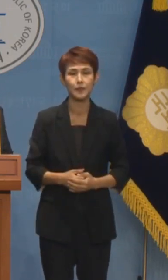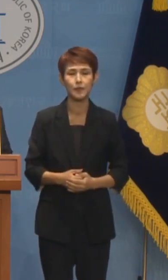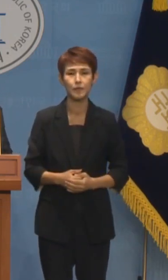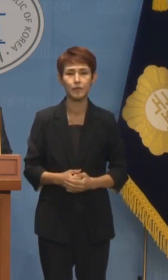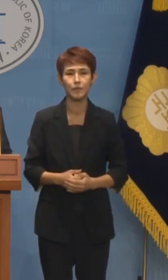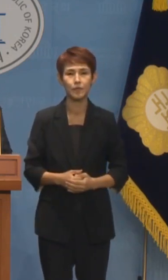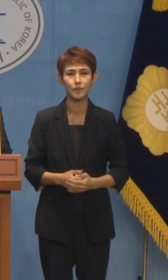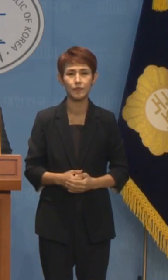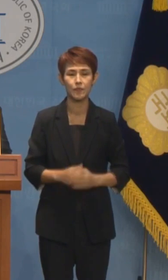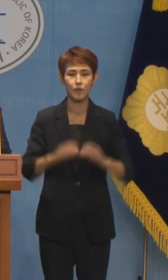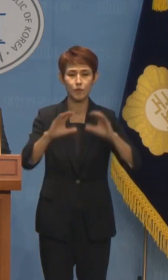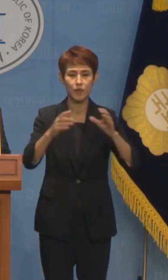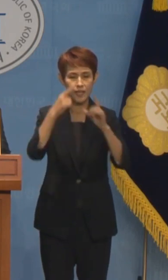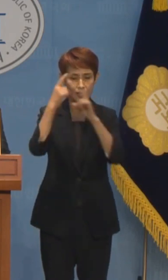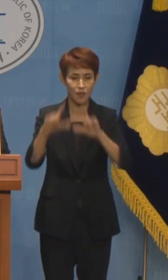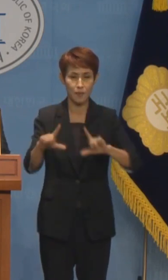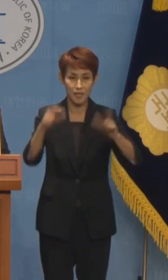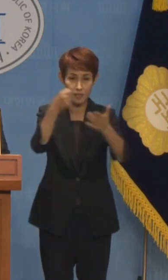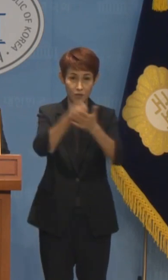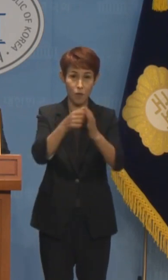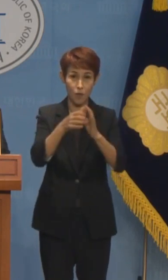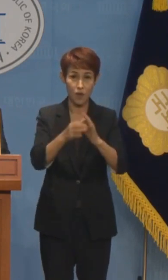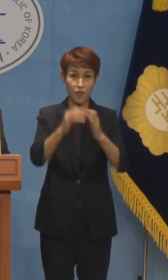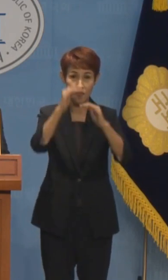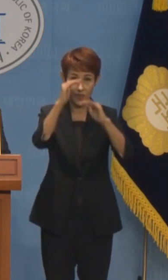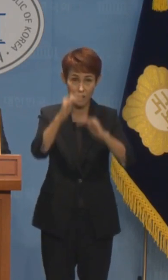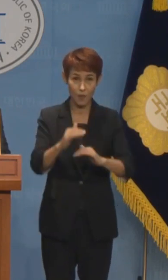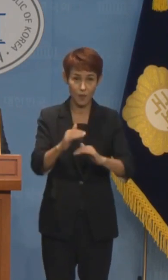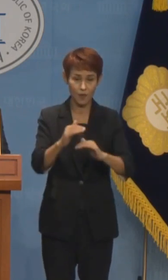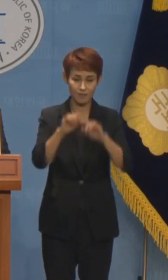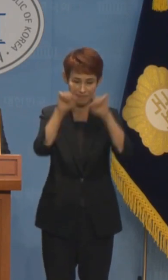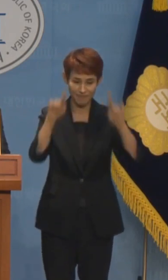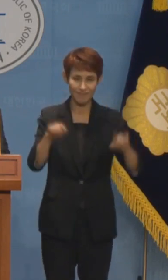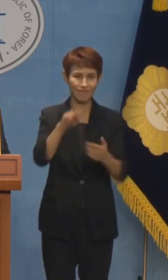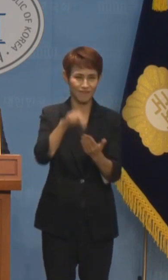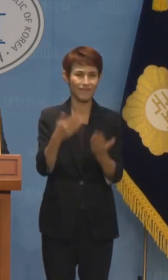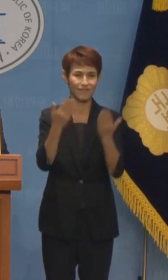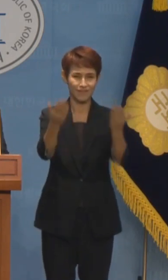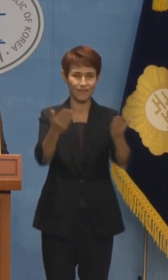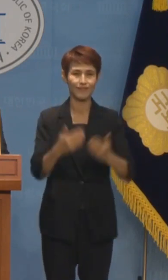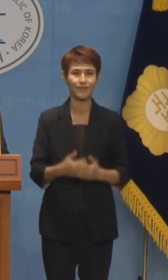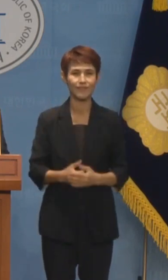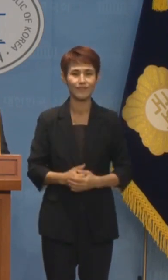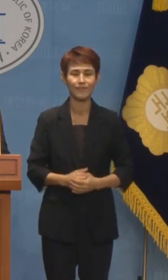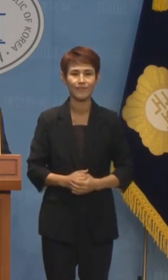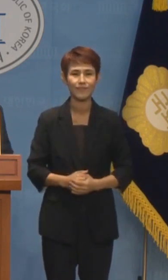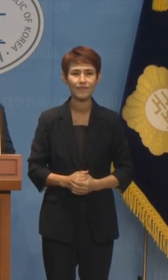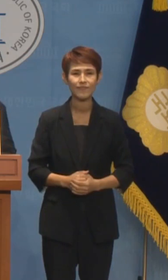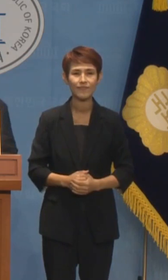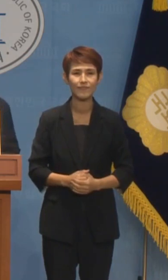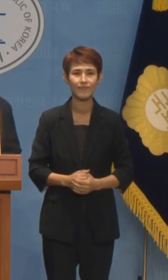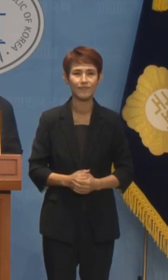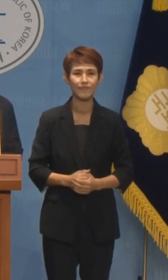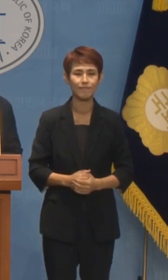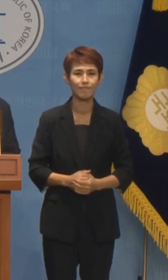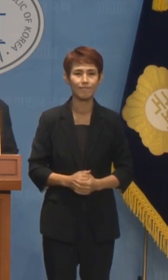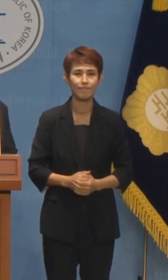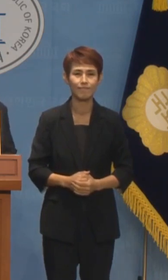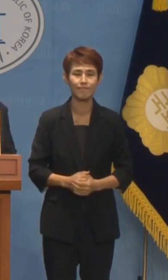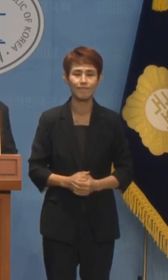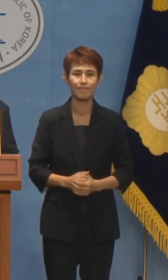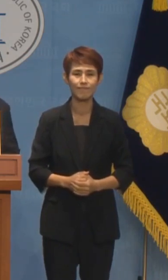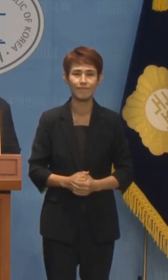국가 개념의 지정과 관련한 입장을 담은 기자의 문을 낭독하도록 하겠습니다 기자 보도 자료는 제 뒤쪽에 있으니까요